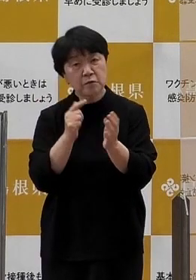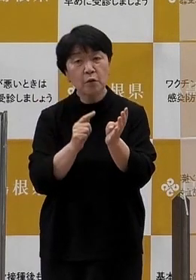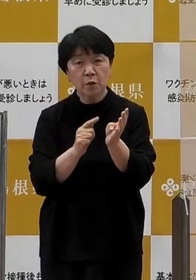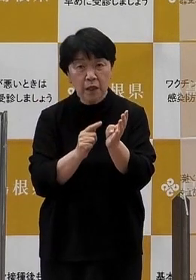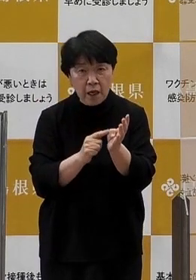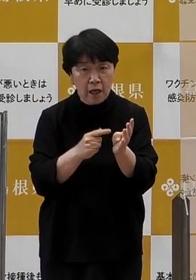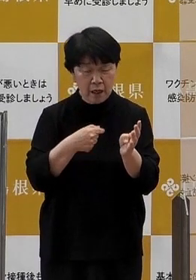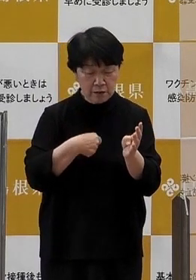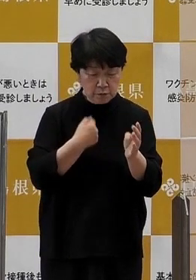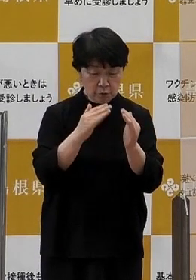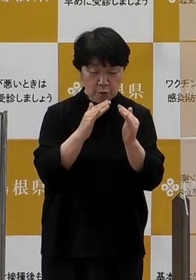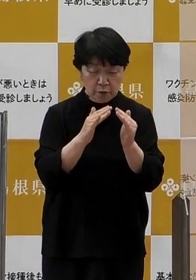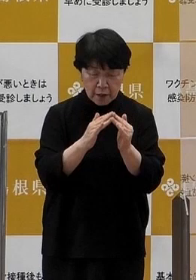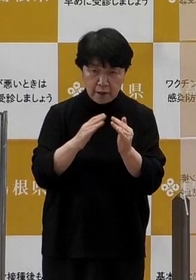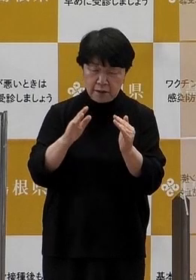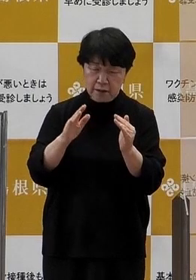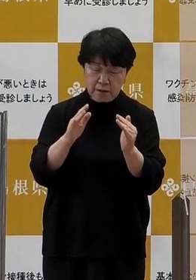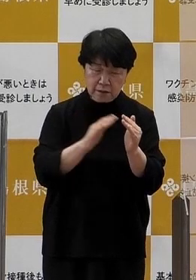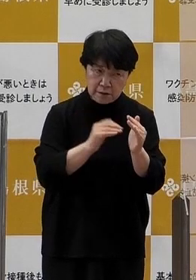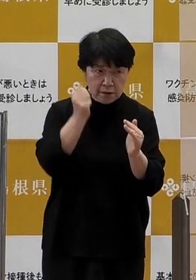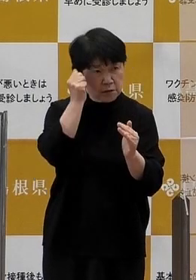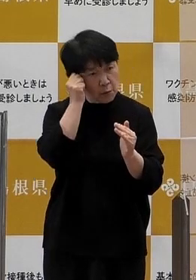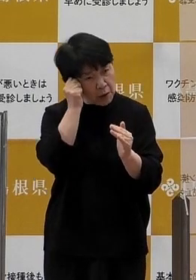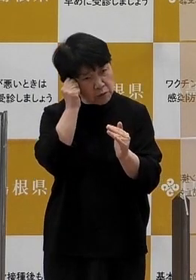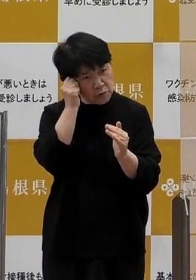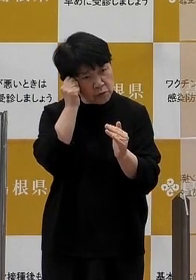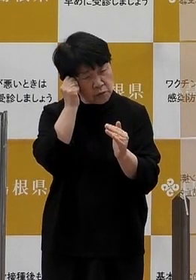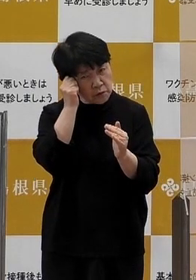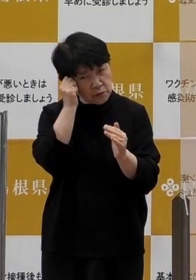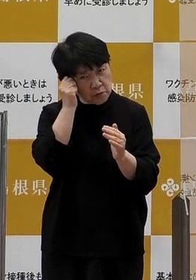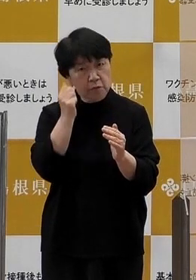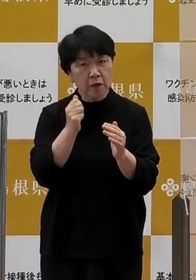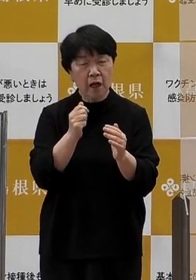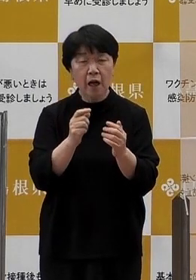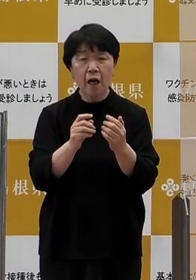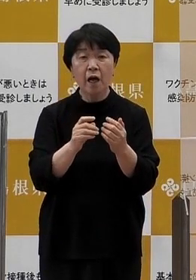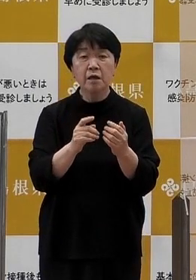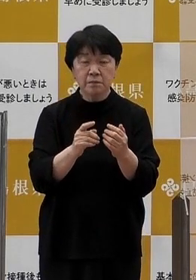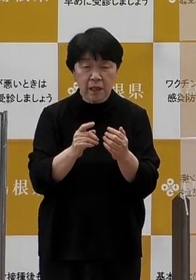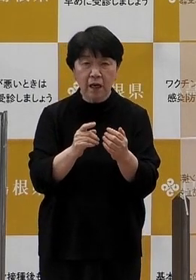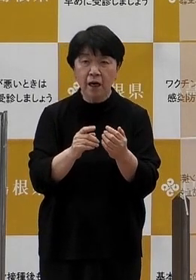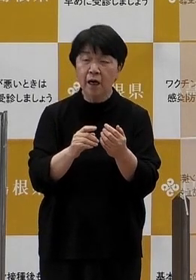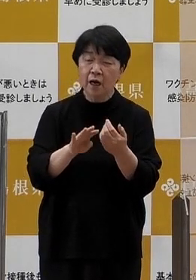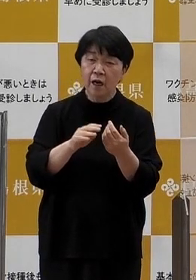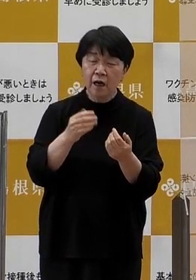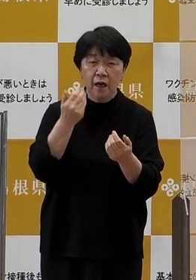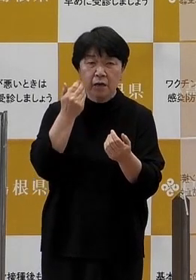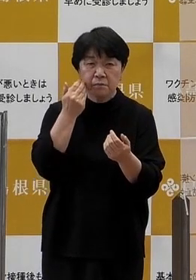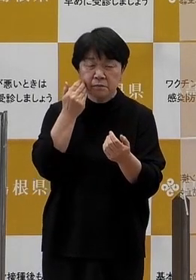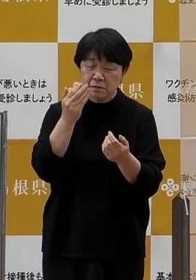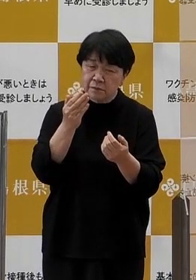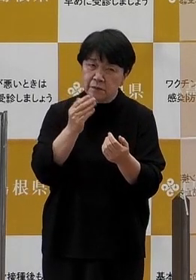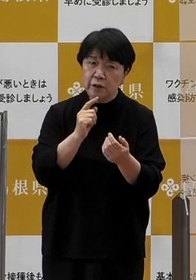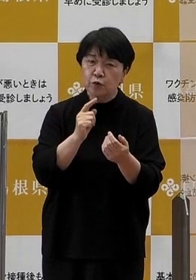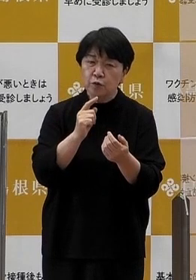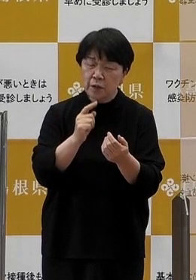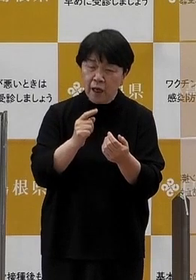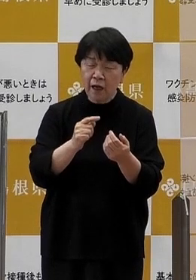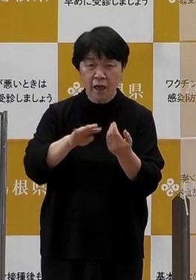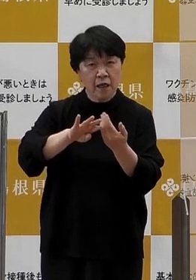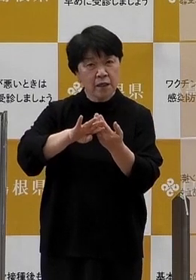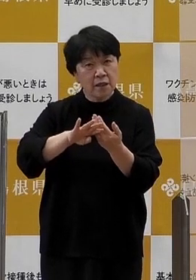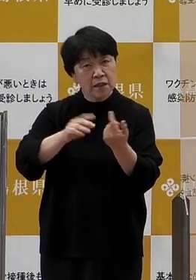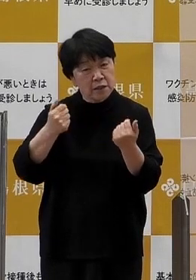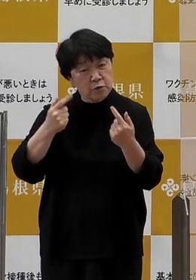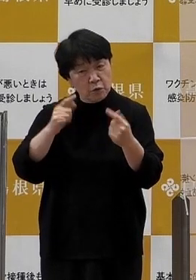実家に帰省したとか、それは家族以外の人と赤の他人、その生活を全く別にし